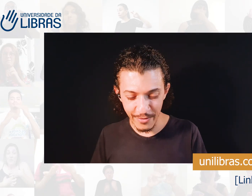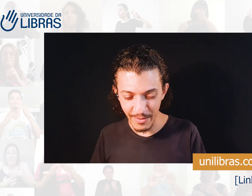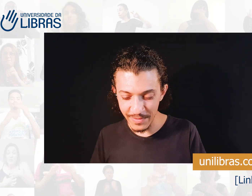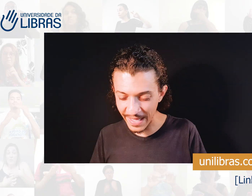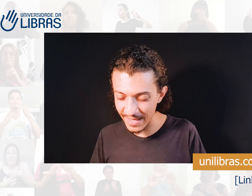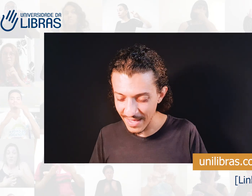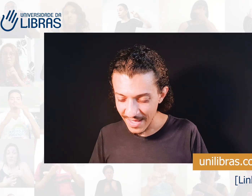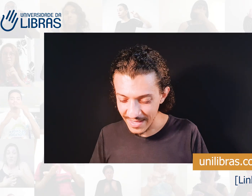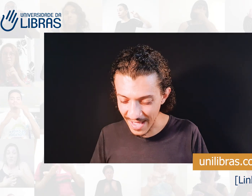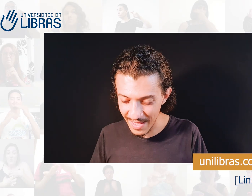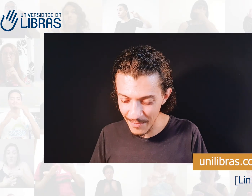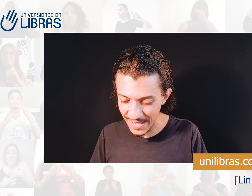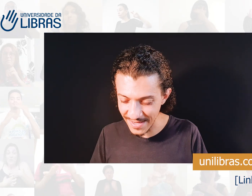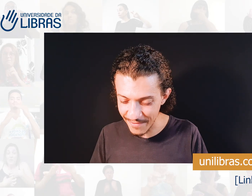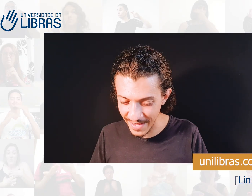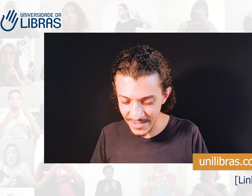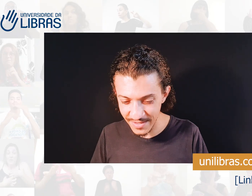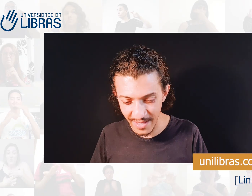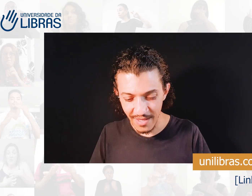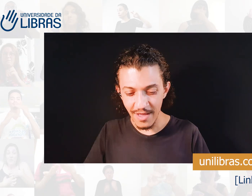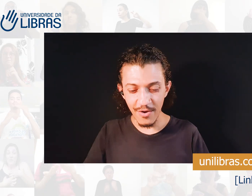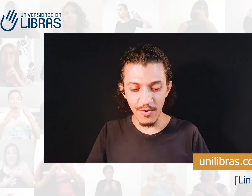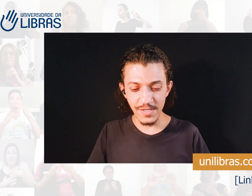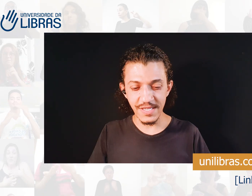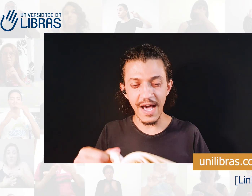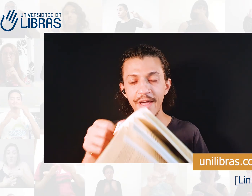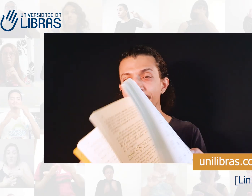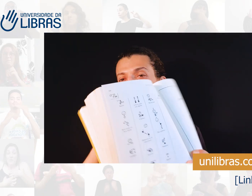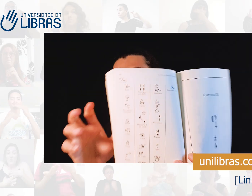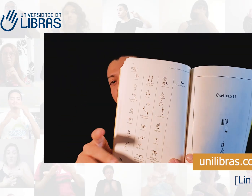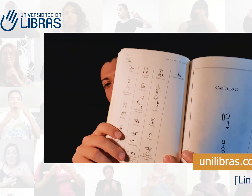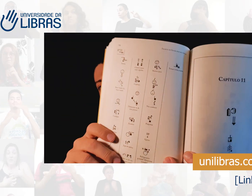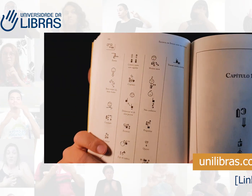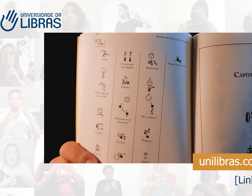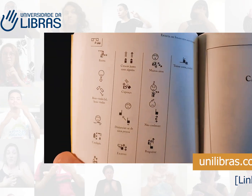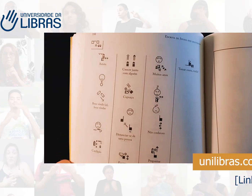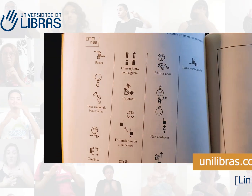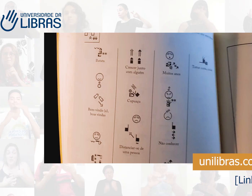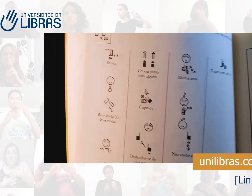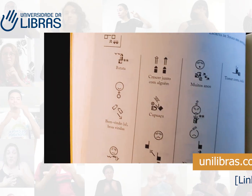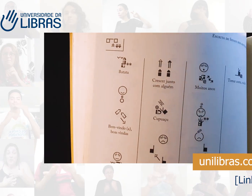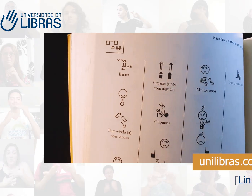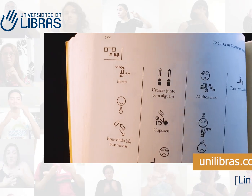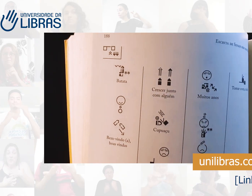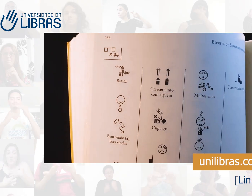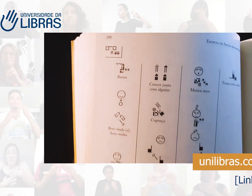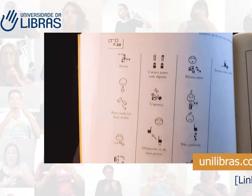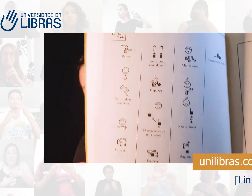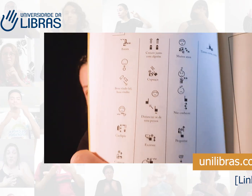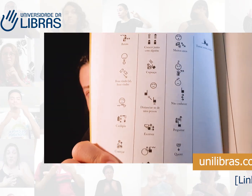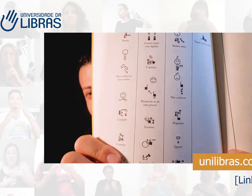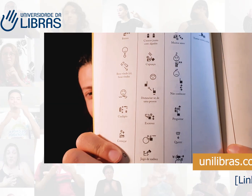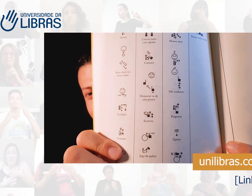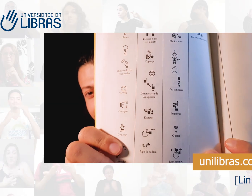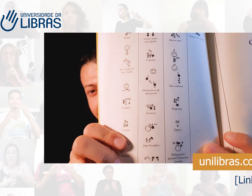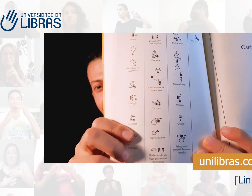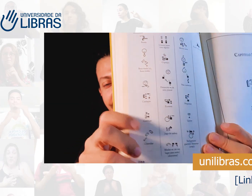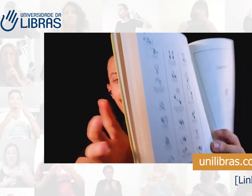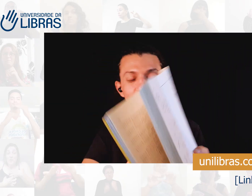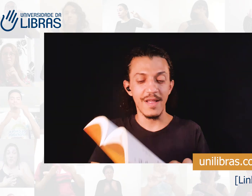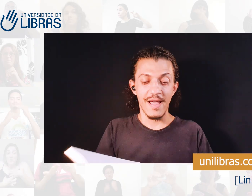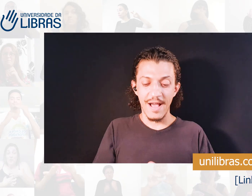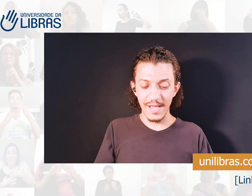Um ou outro não tem, e aí mais à frente tem glossário, mostrando o que é cada sinal, o significado deles, tá